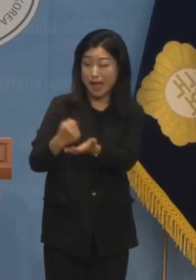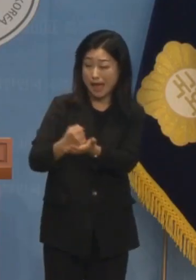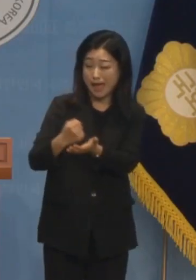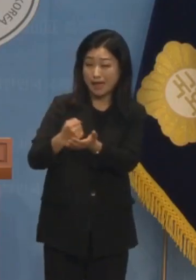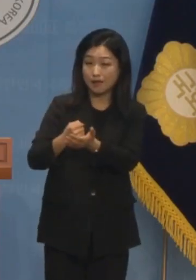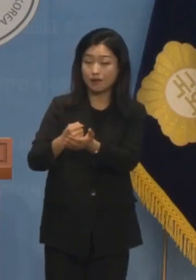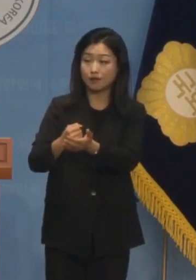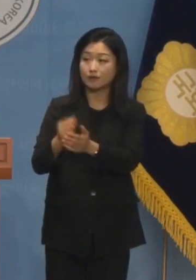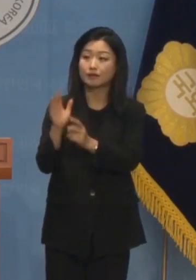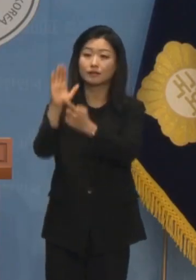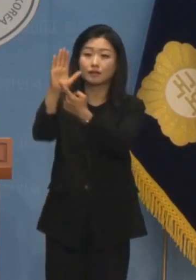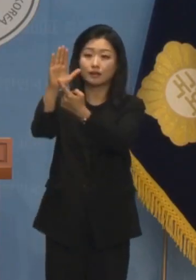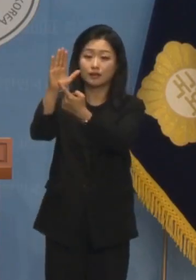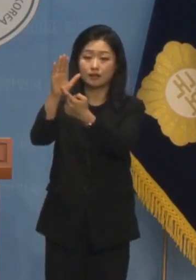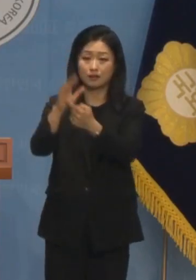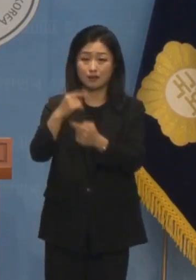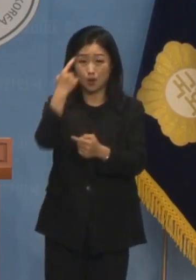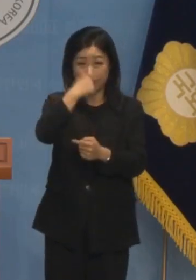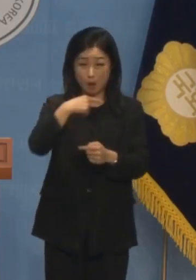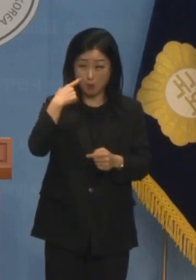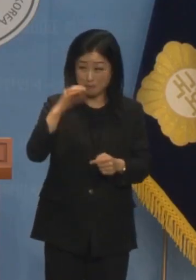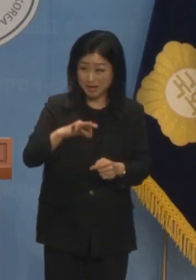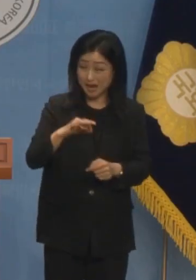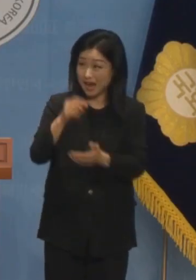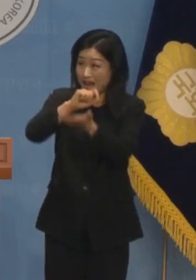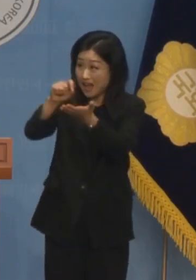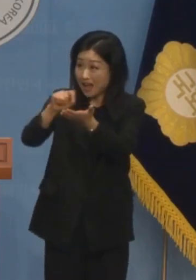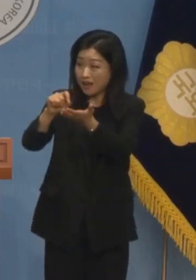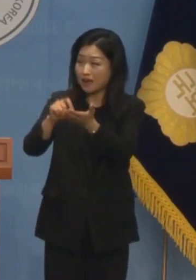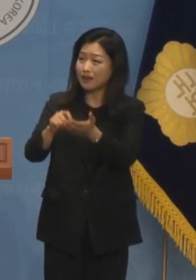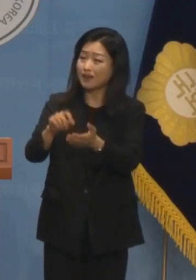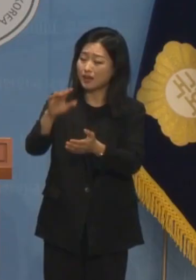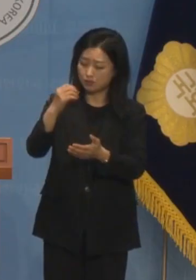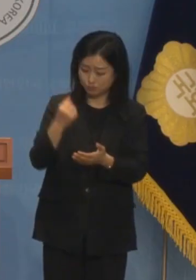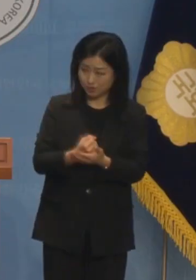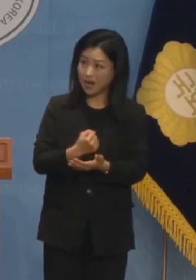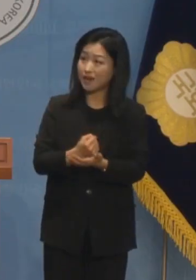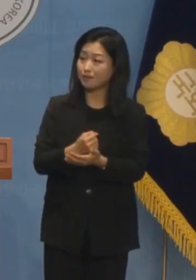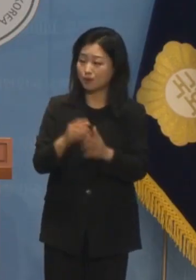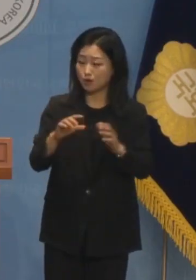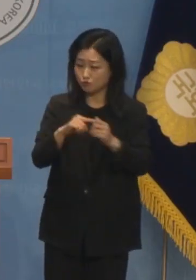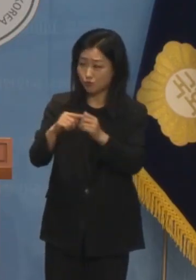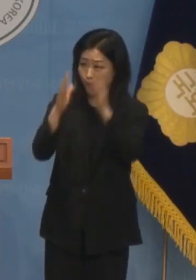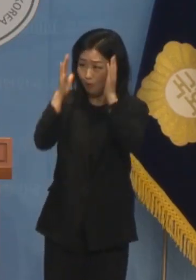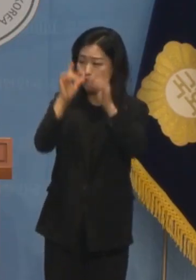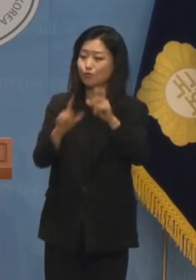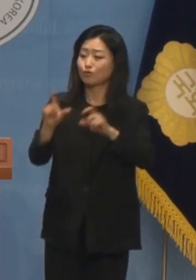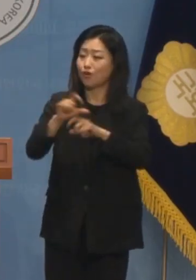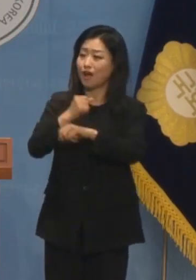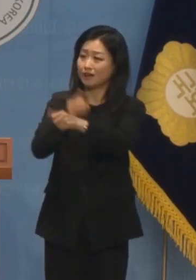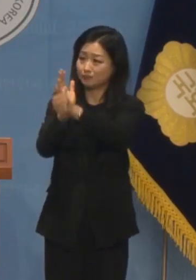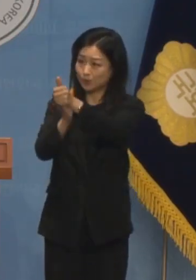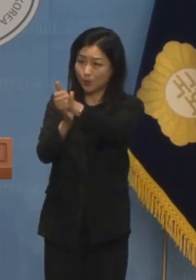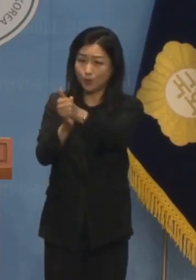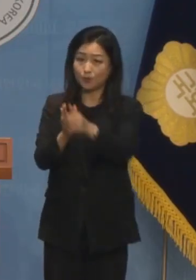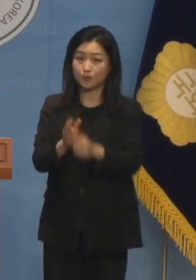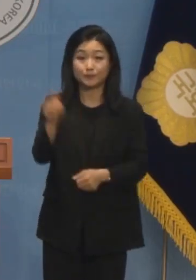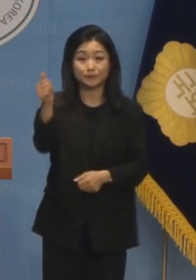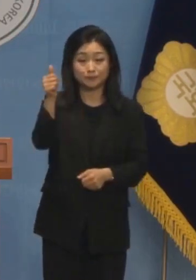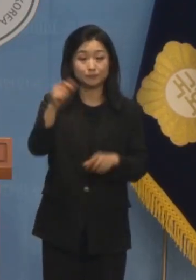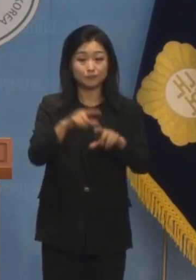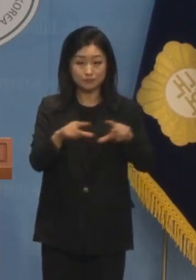주장했습니다. 유감입니다. 국어 공부를 더 하셔야겠습니다. 박 기자는